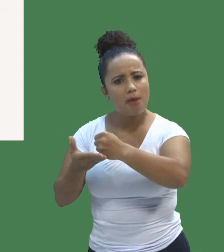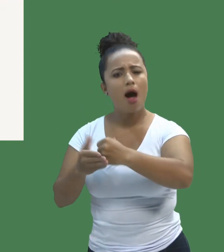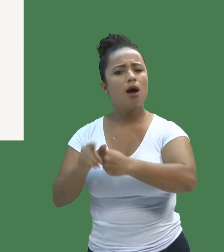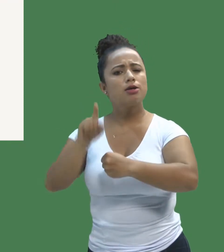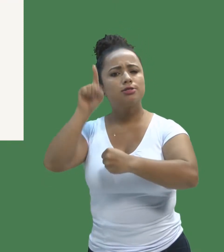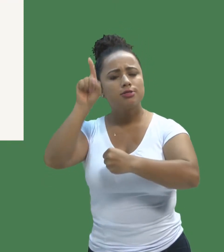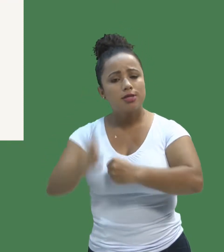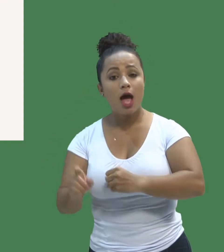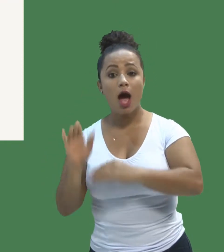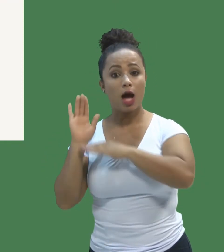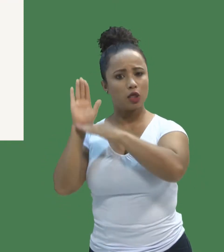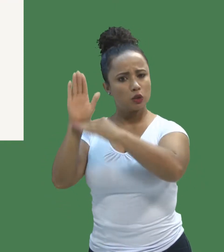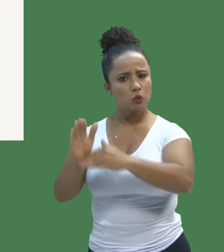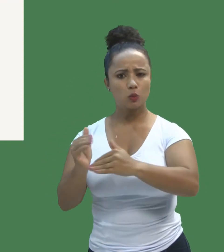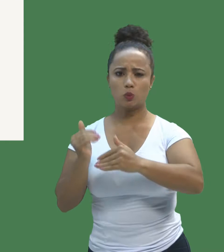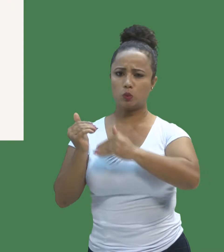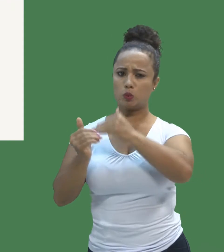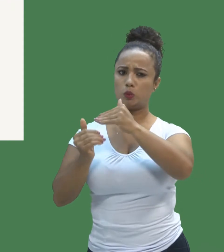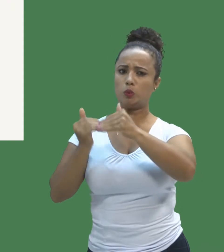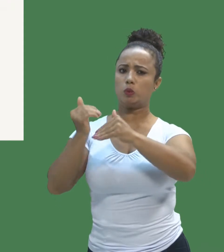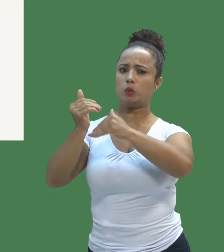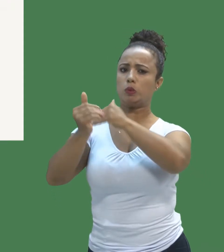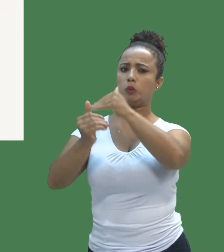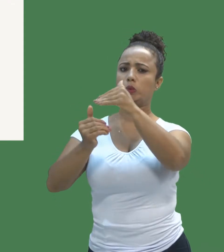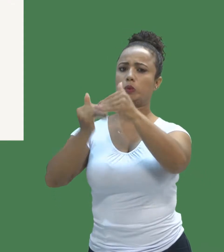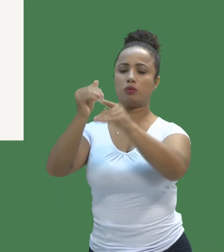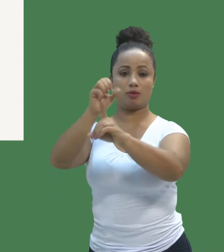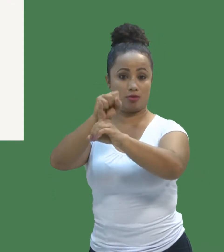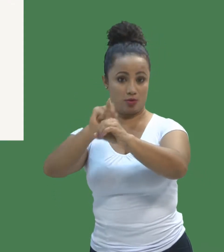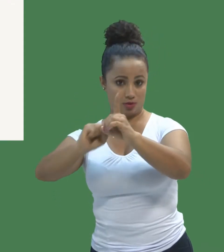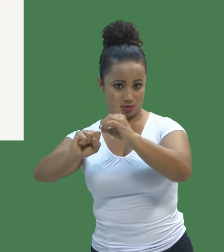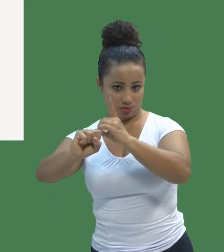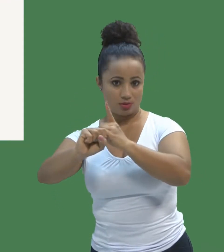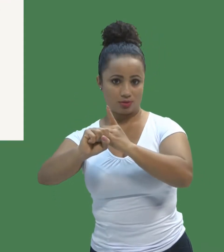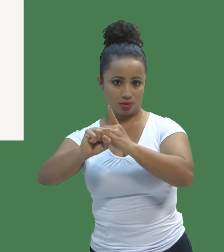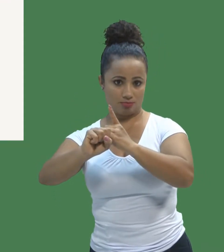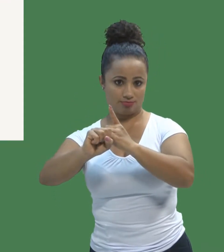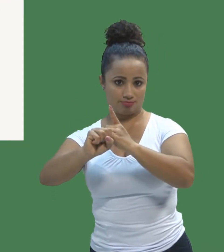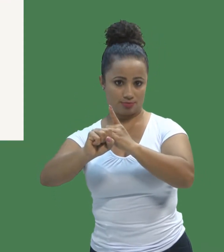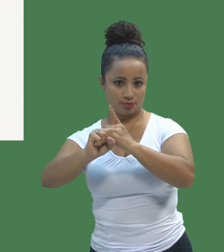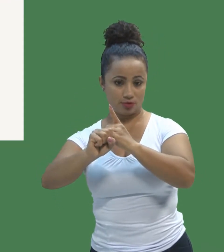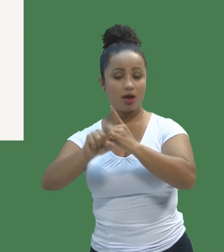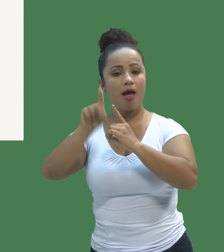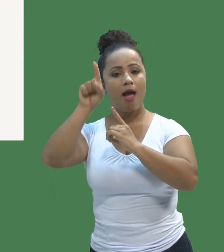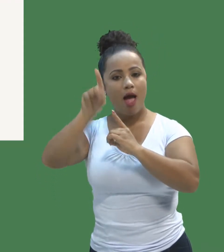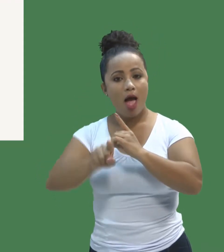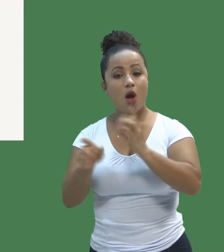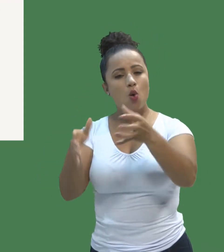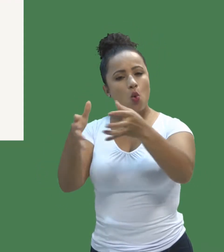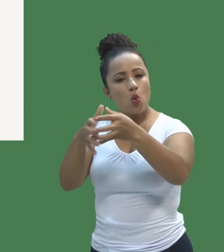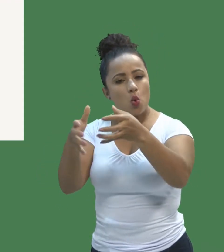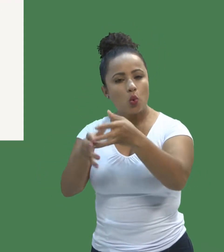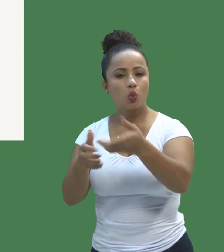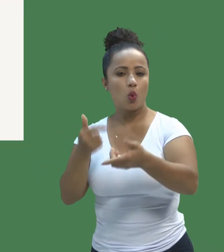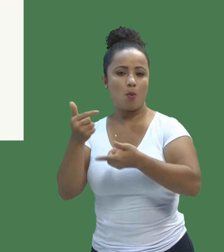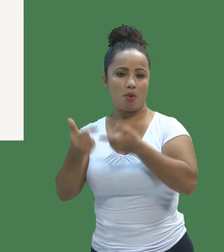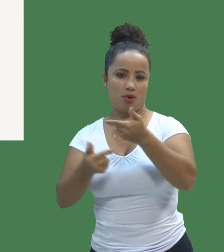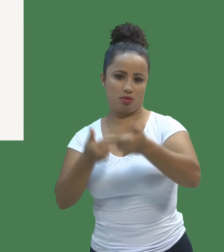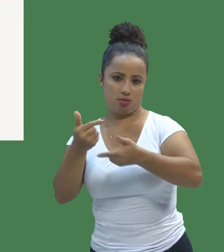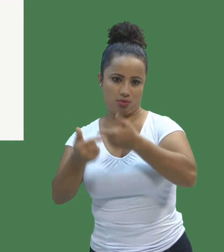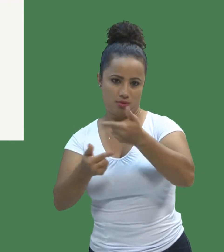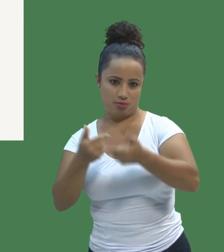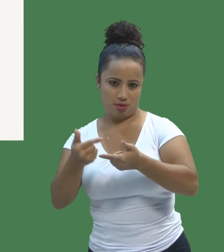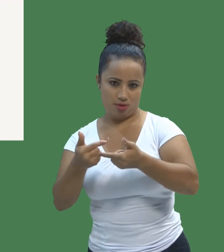Esses fundamentos, essa base, é a infraestrutura que é